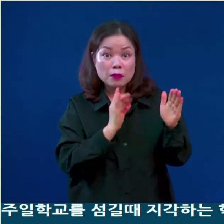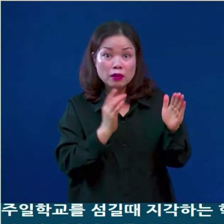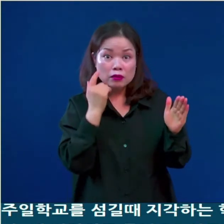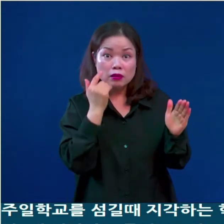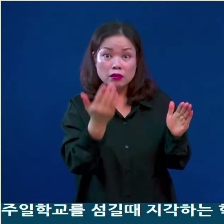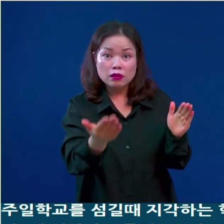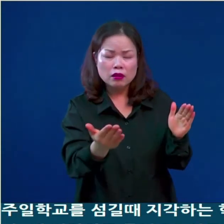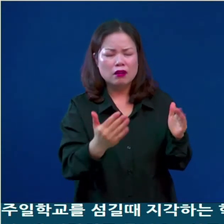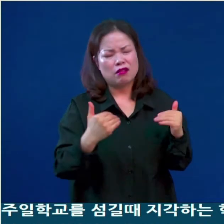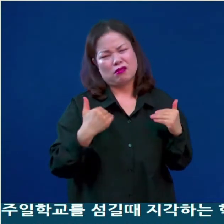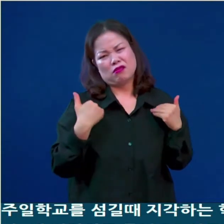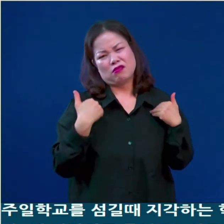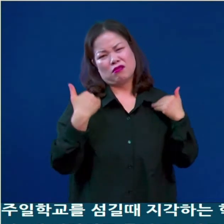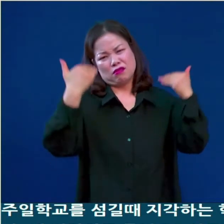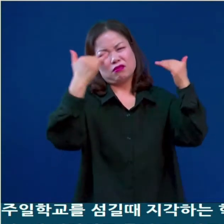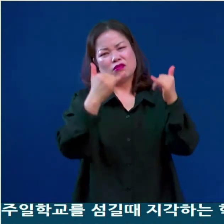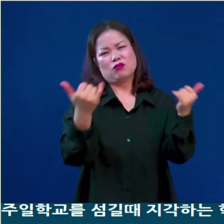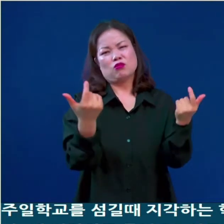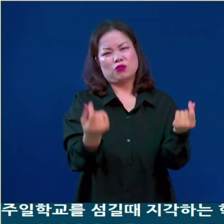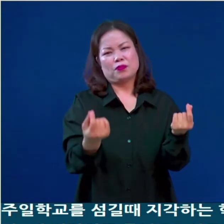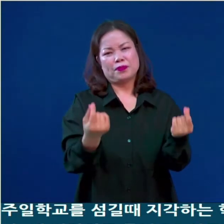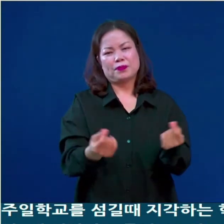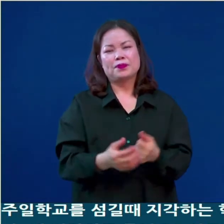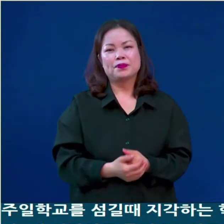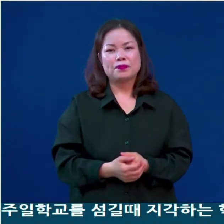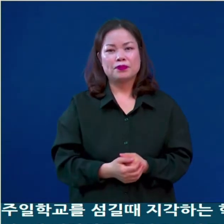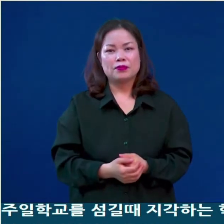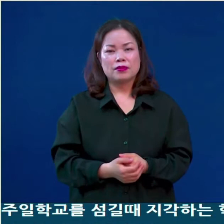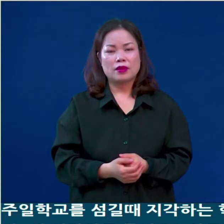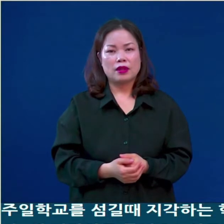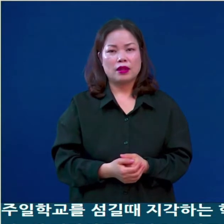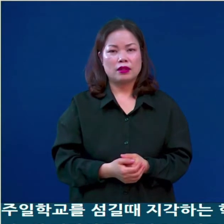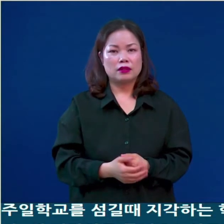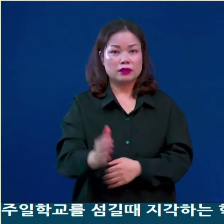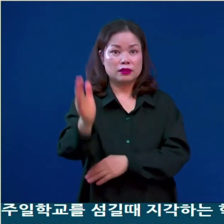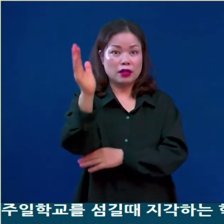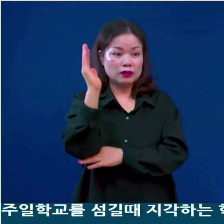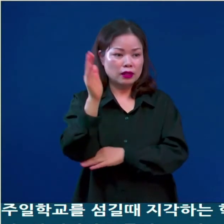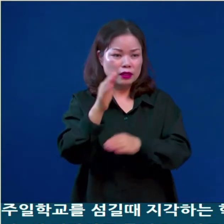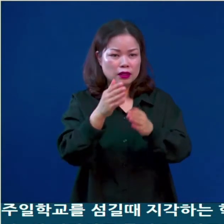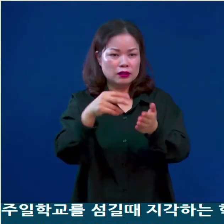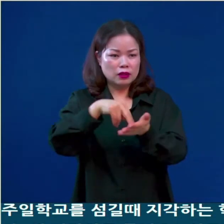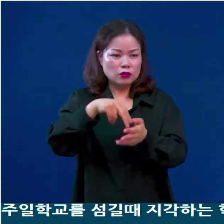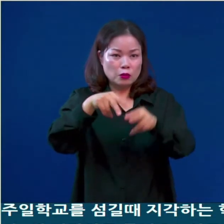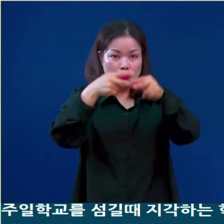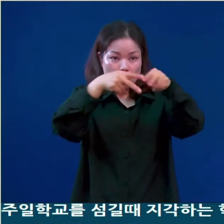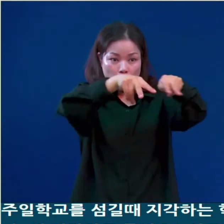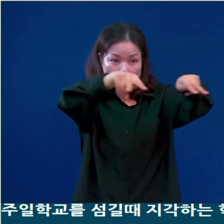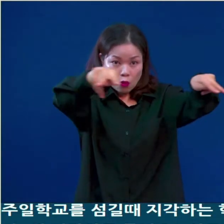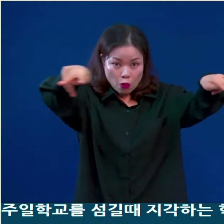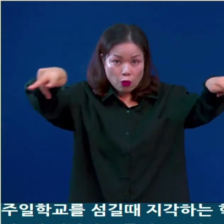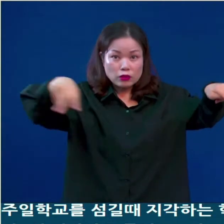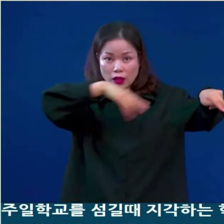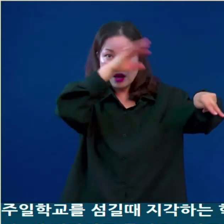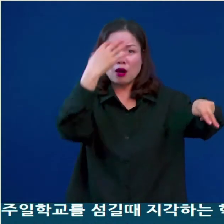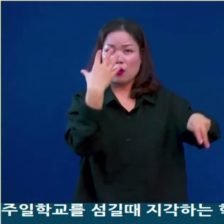그럴까요? 어른들도 크게 다르지 않습니다. 여러분, 이 강단에 서서 보면 다